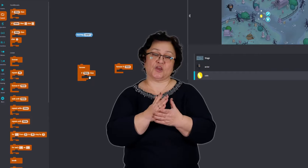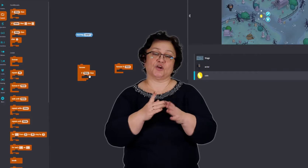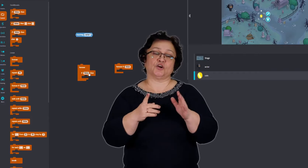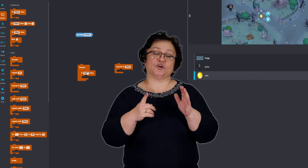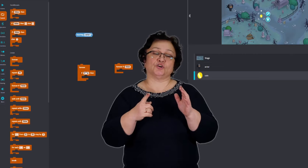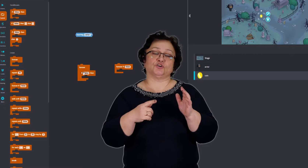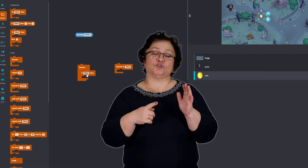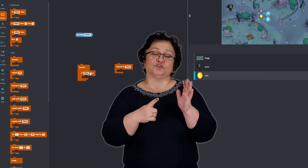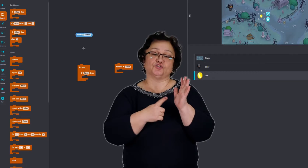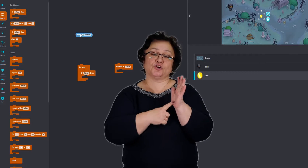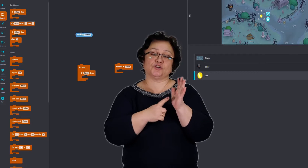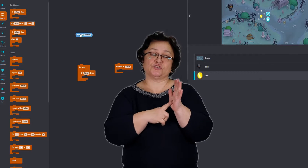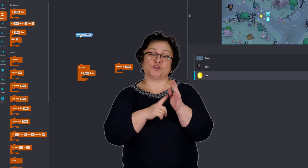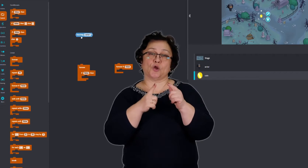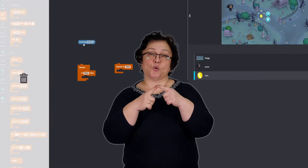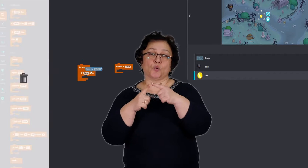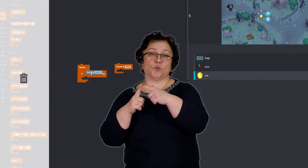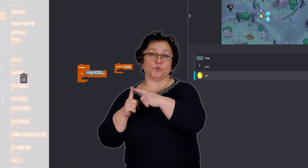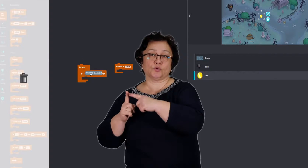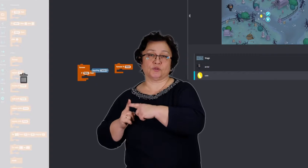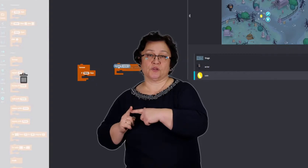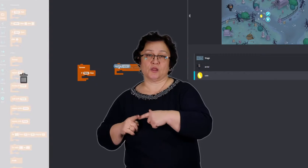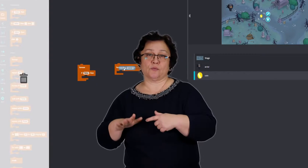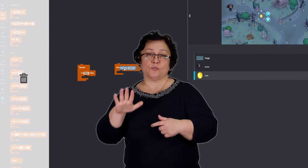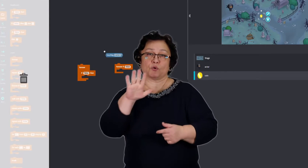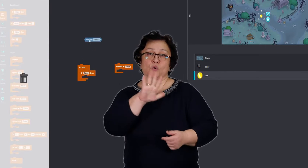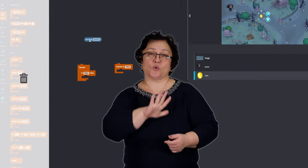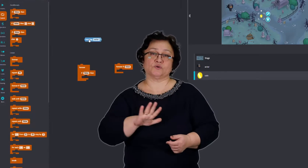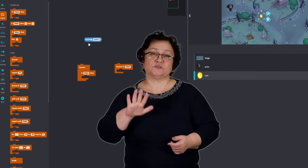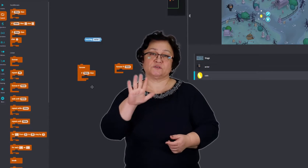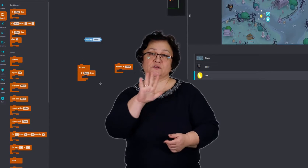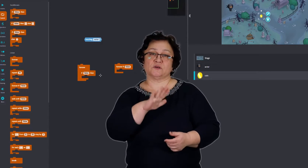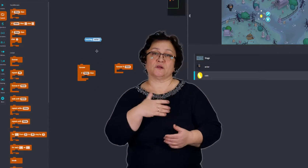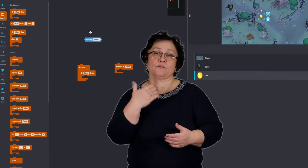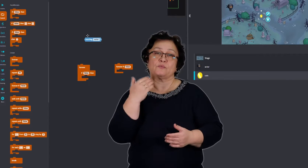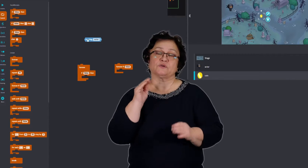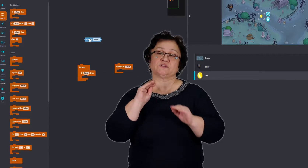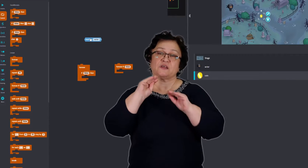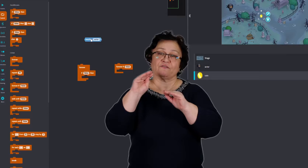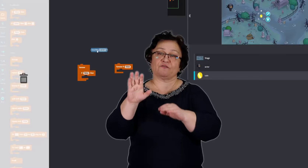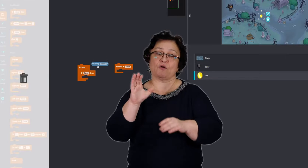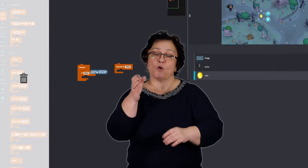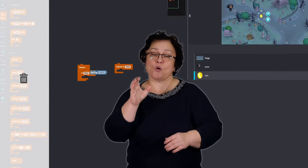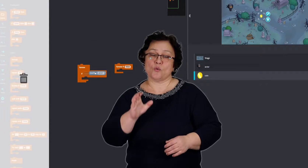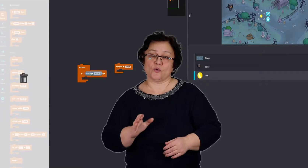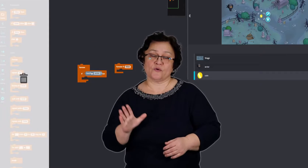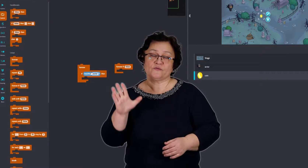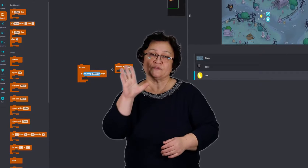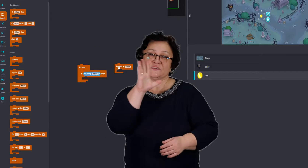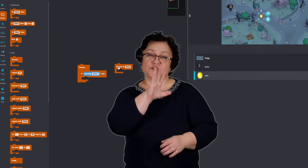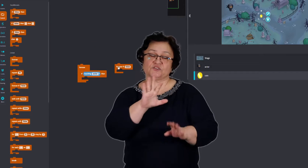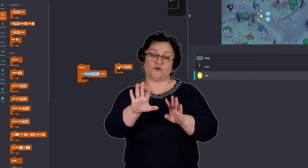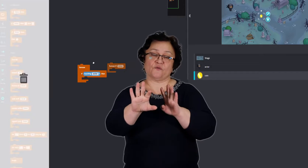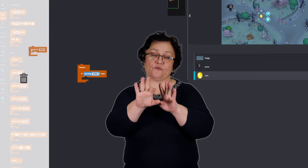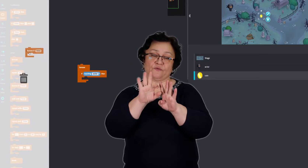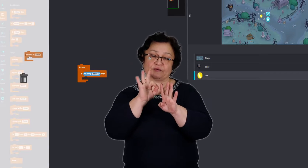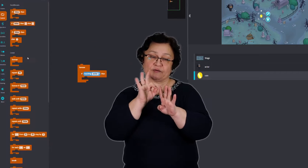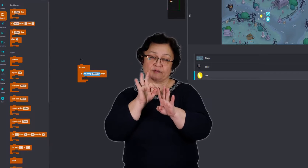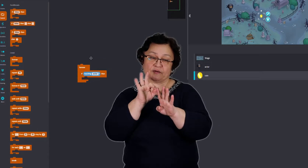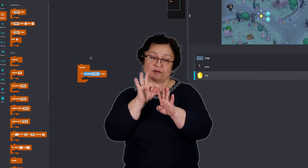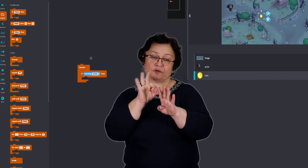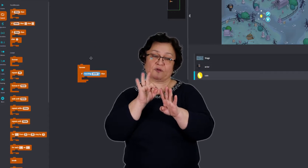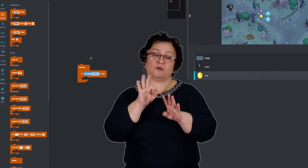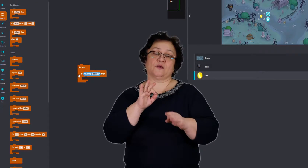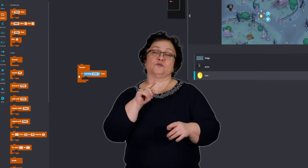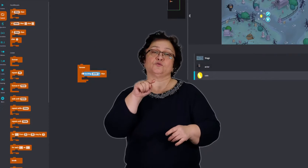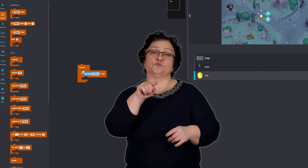шестикутний білий простір, в який можна поставити твій блок. Я все ж таки виберу forever і if,